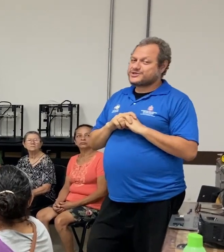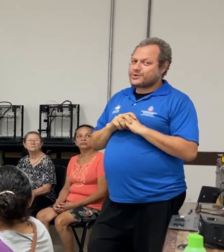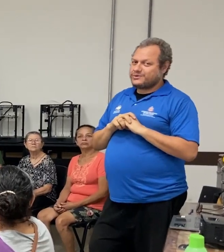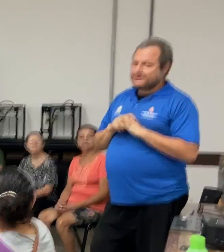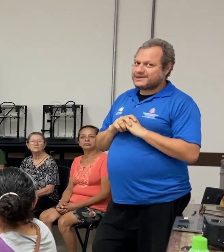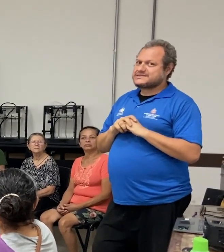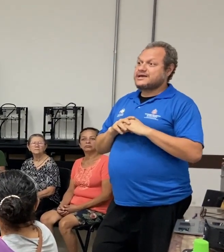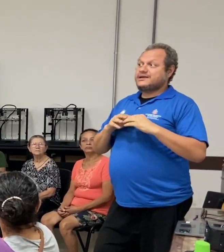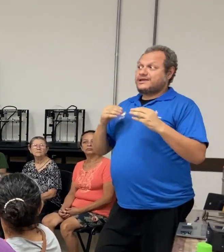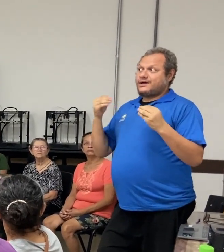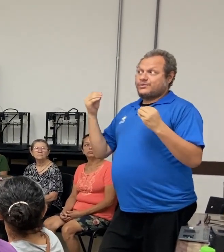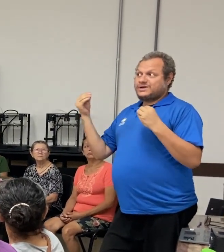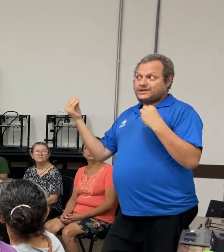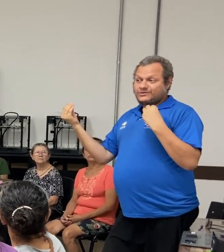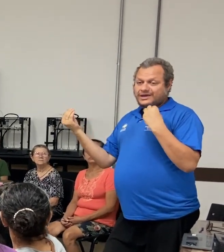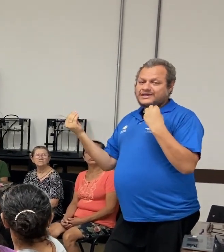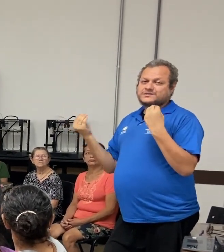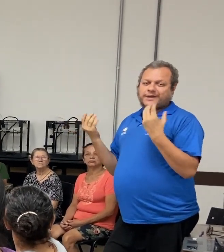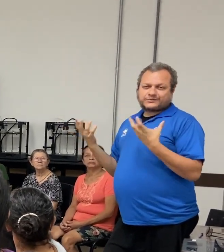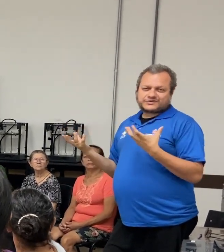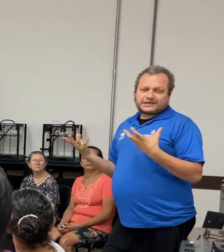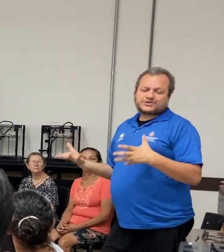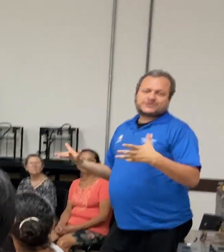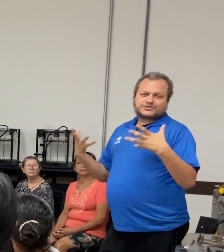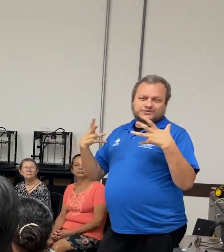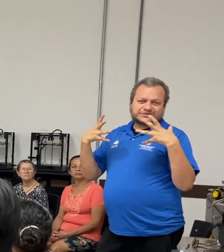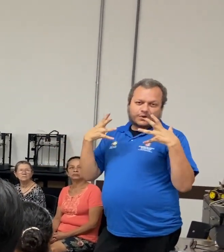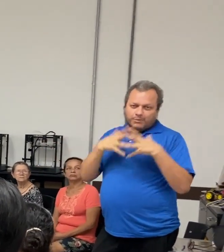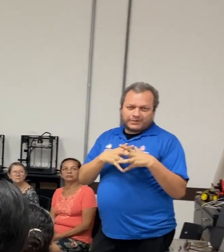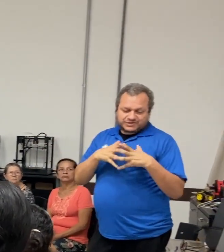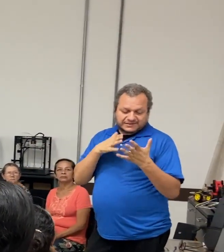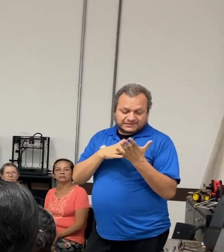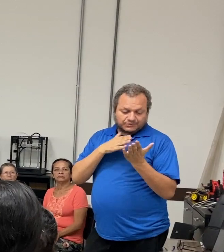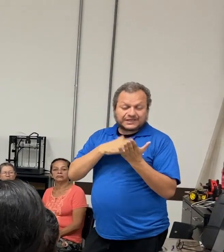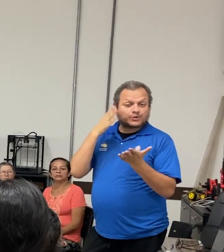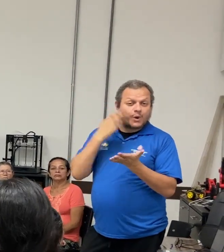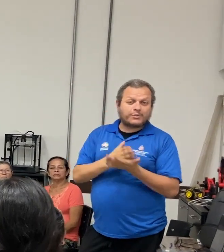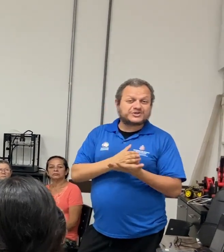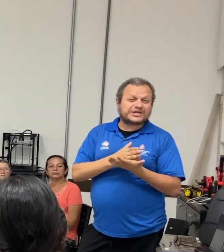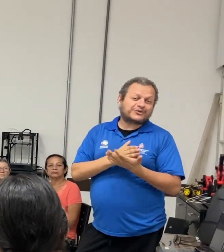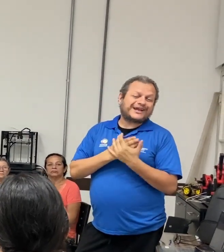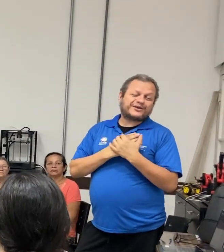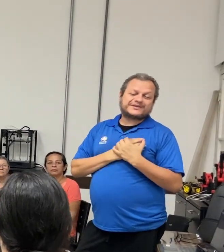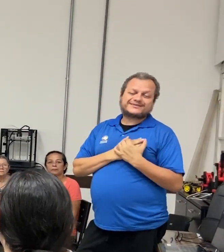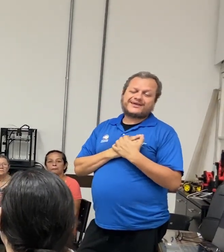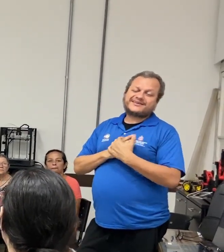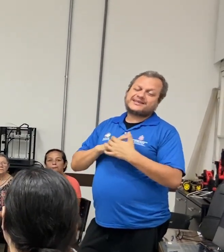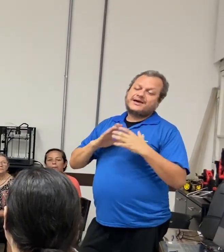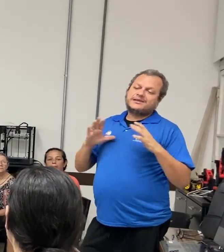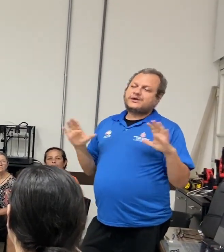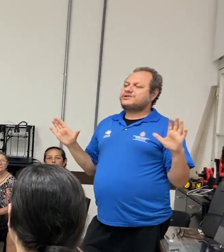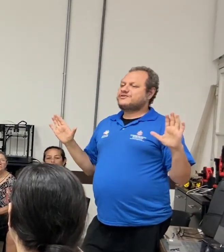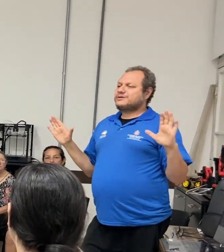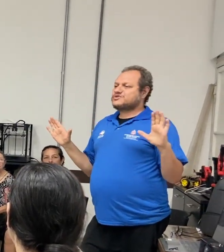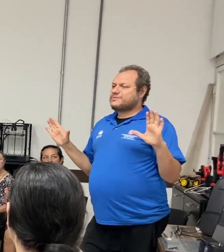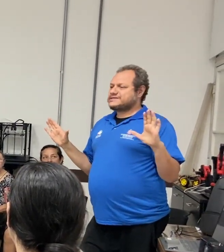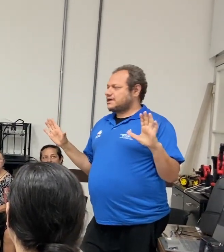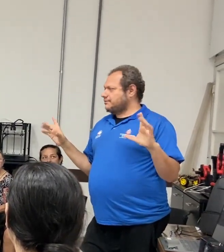com Libras, né, unindo aí aspectos artísticos como mediação, tendo como mediador a língua de sinais, não deveríamos passar em